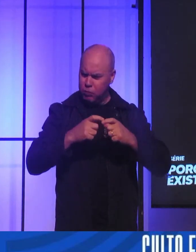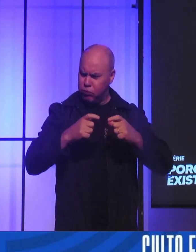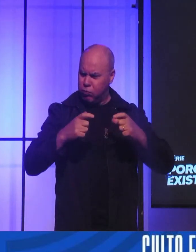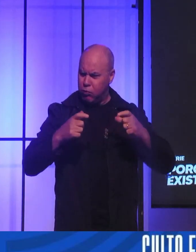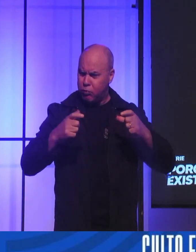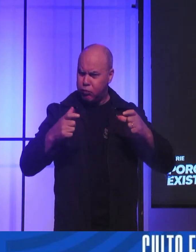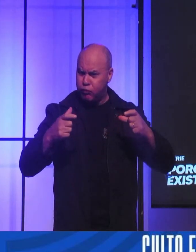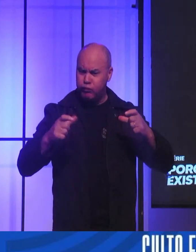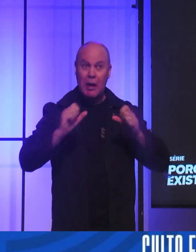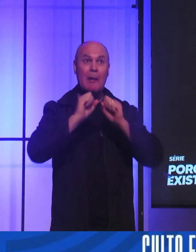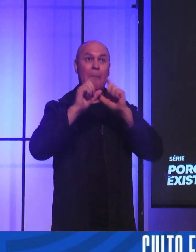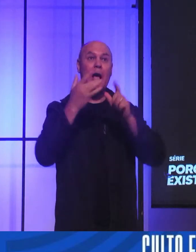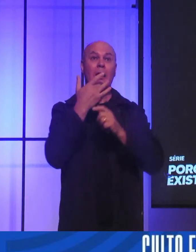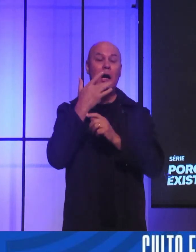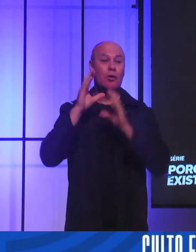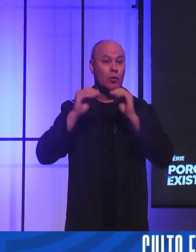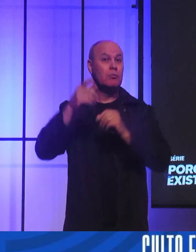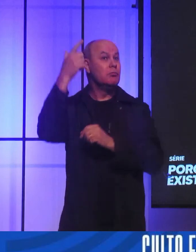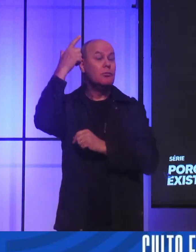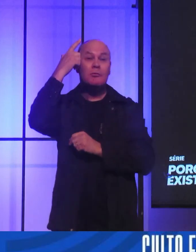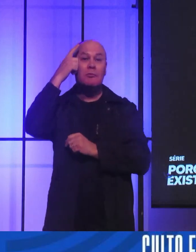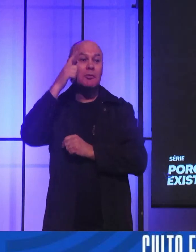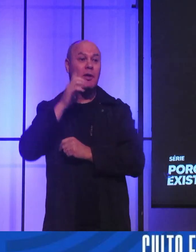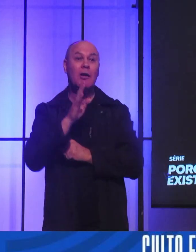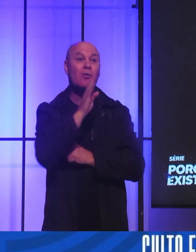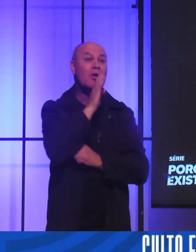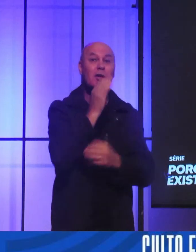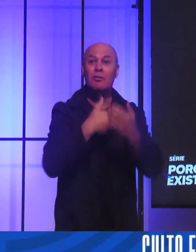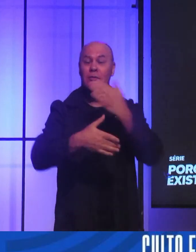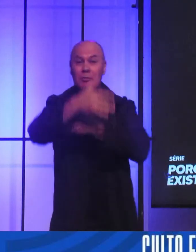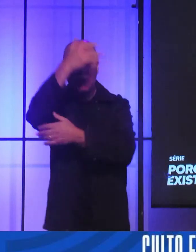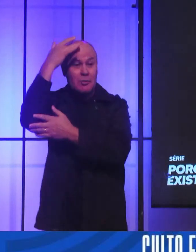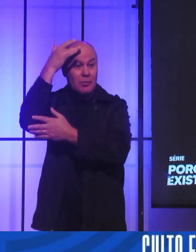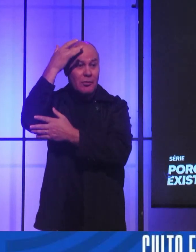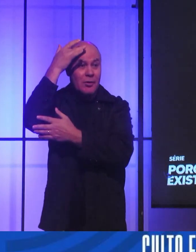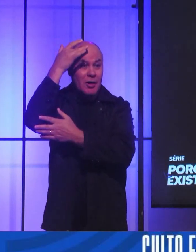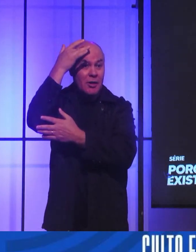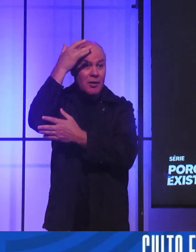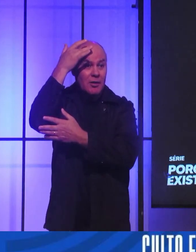E um casal me procurou e disse assim: pastor, nós estamos saindo